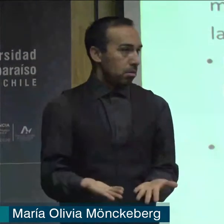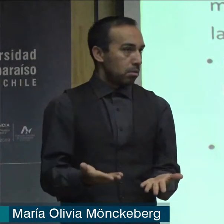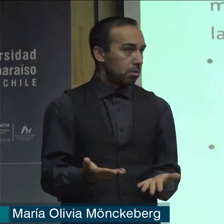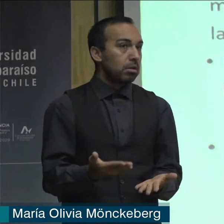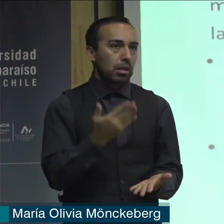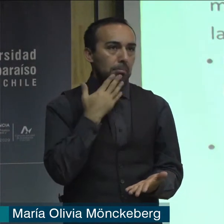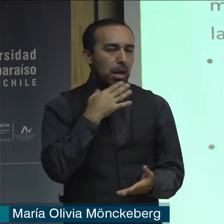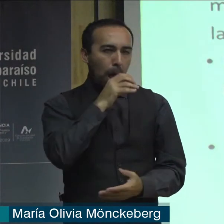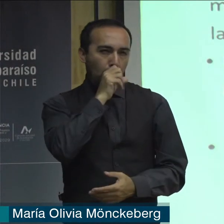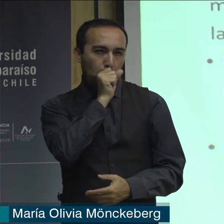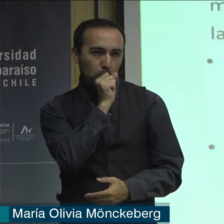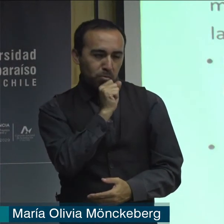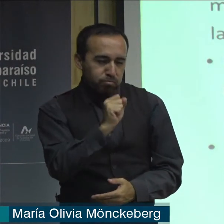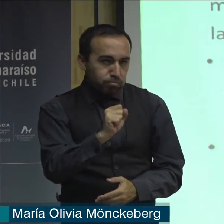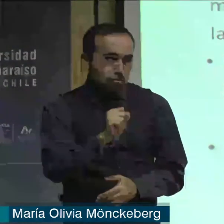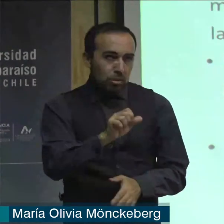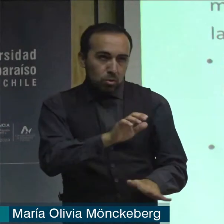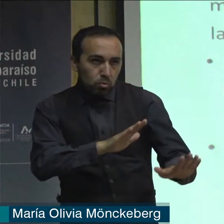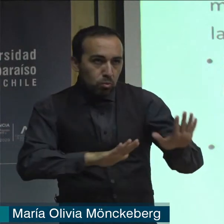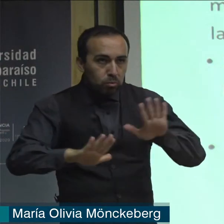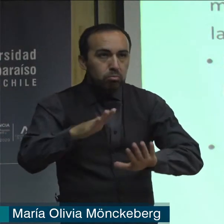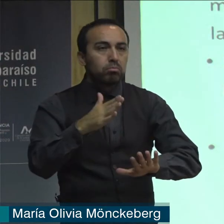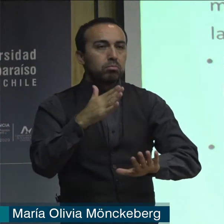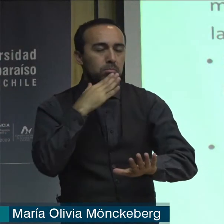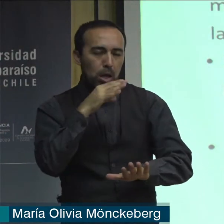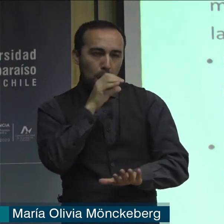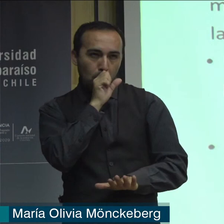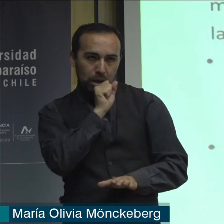soportando y también resistiendo